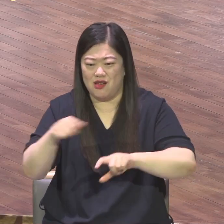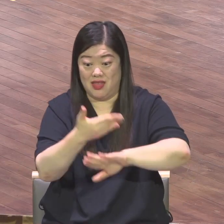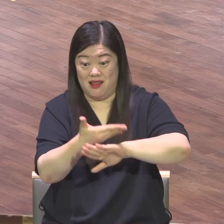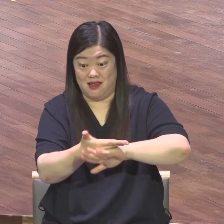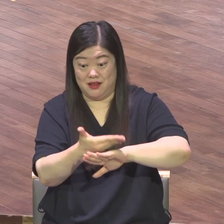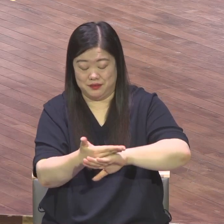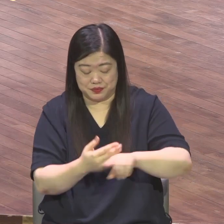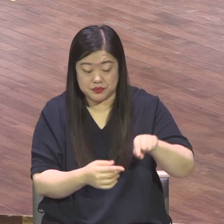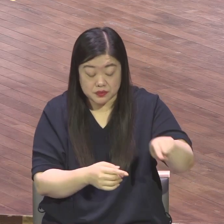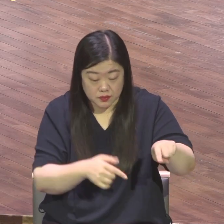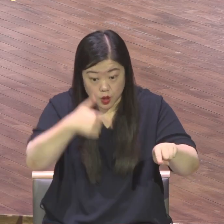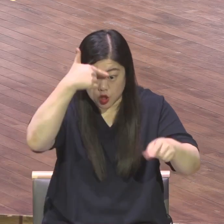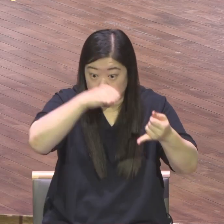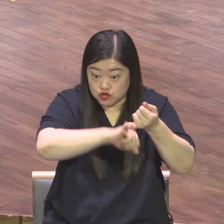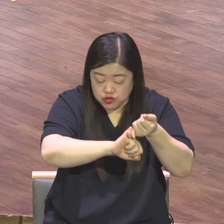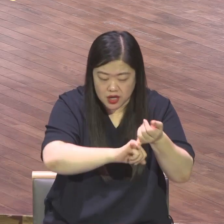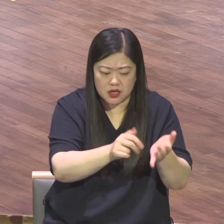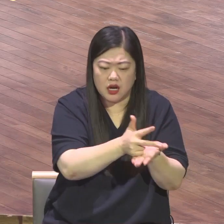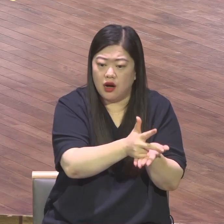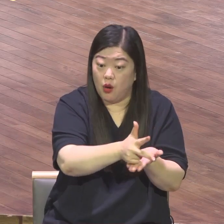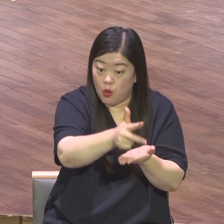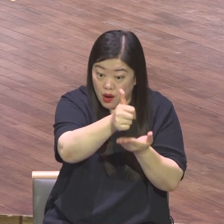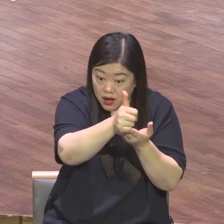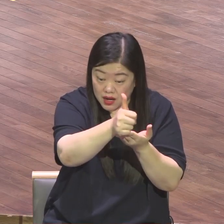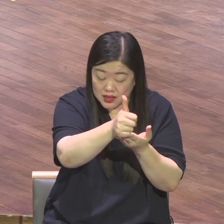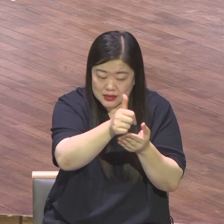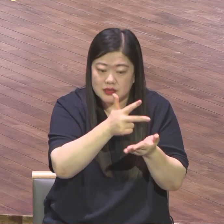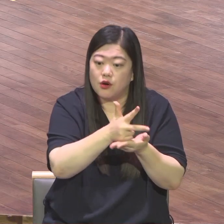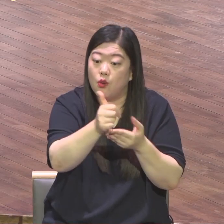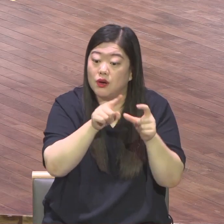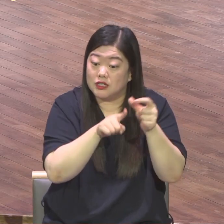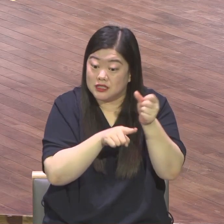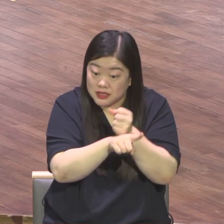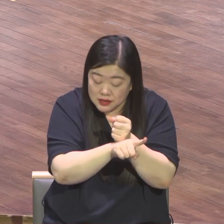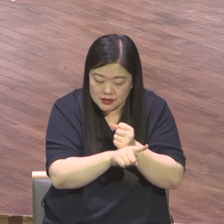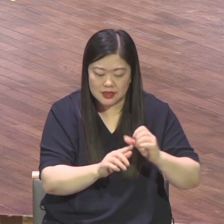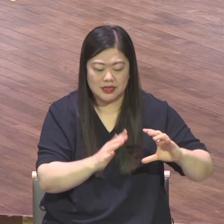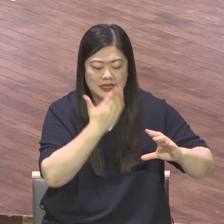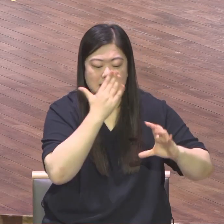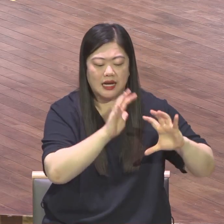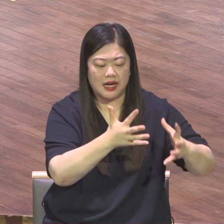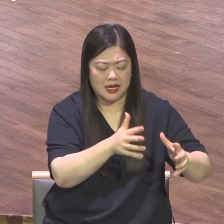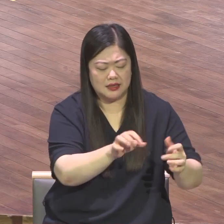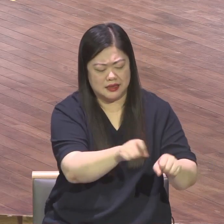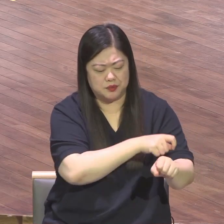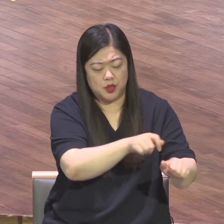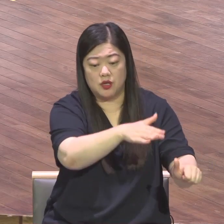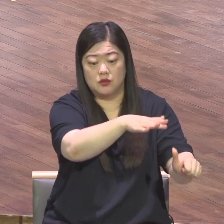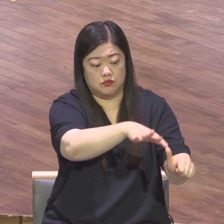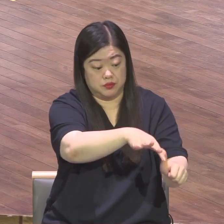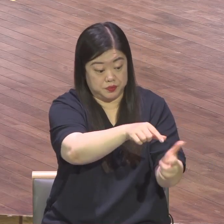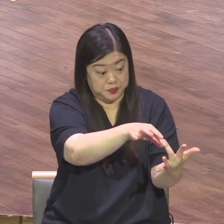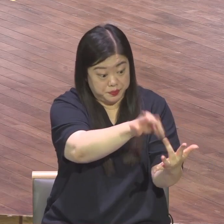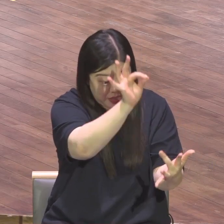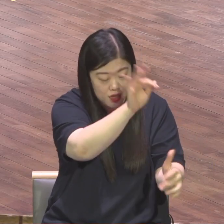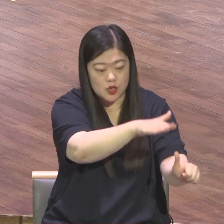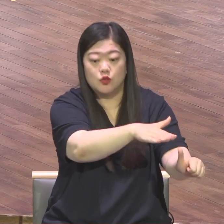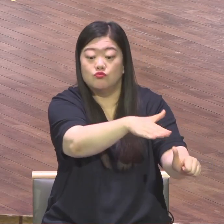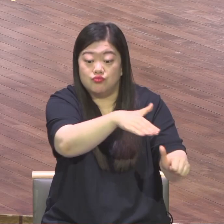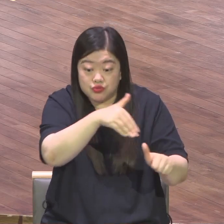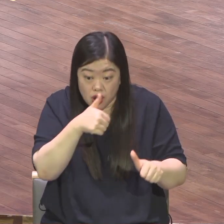하나님께서 우리 하나님 백성들을 택하시고 그들과 언약을 맺으시고 그 언약을 신실하게